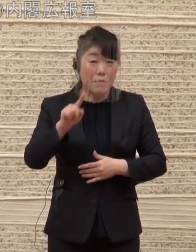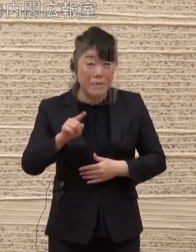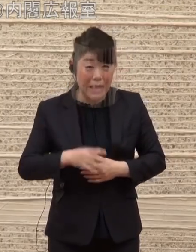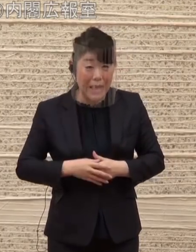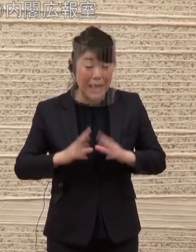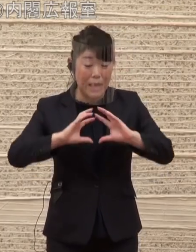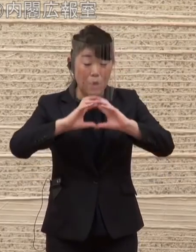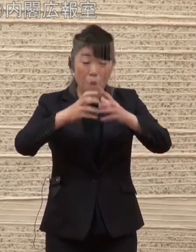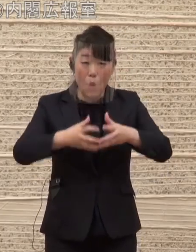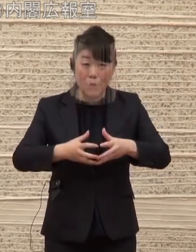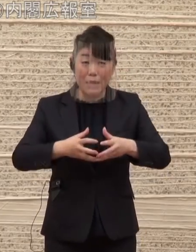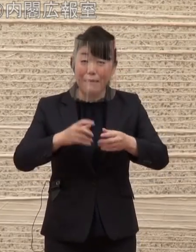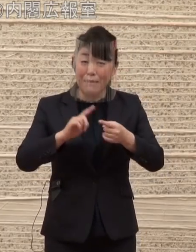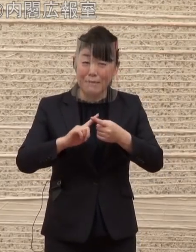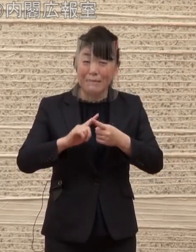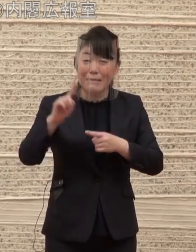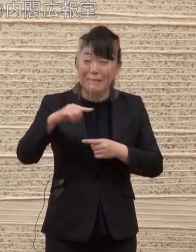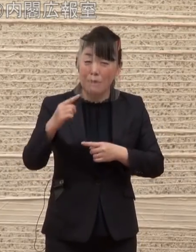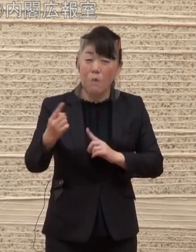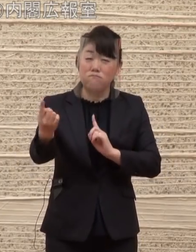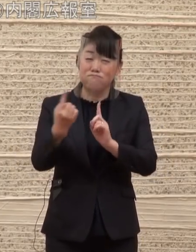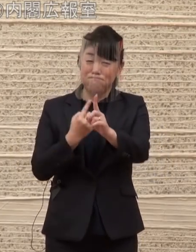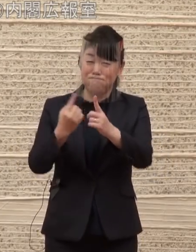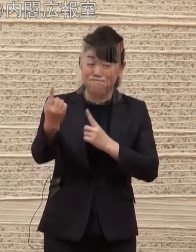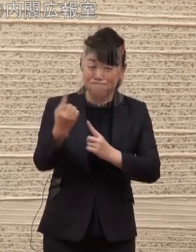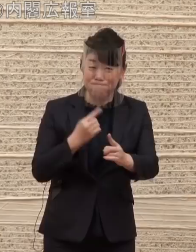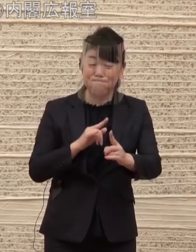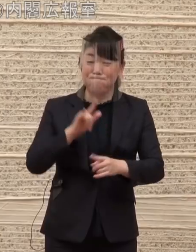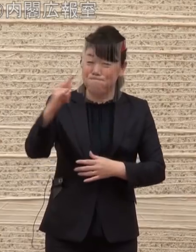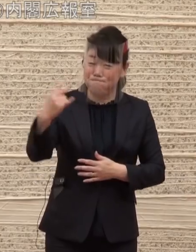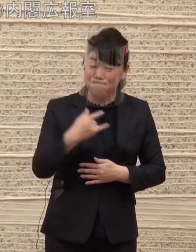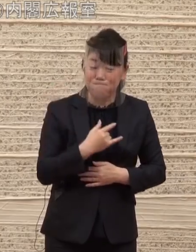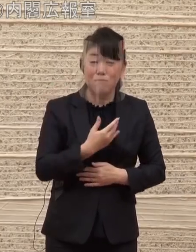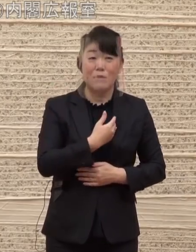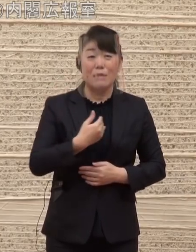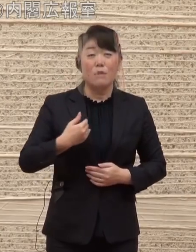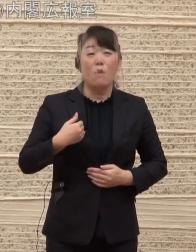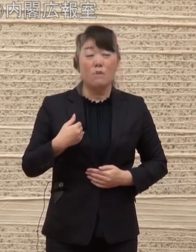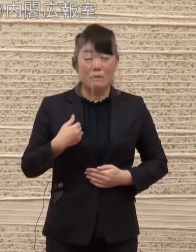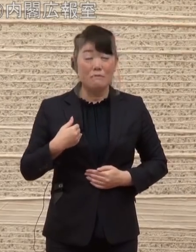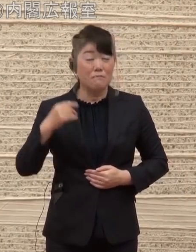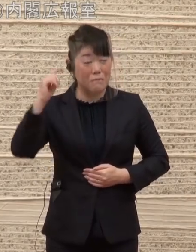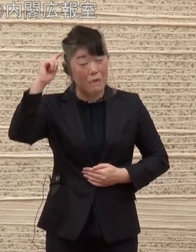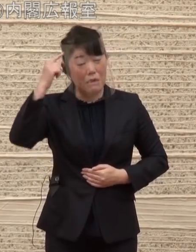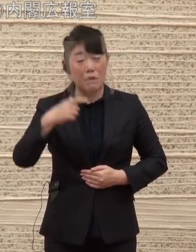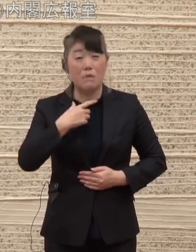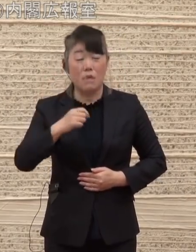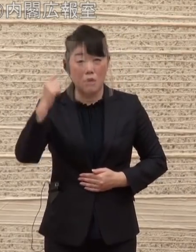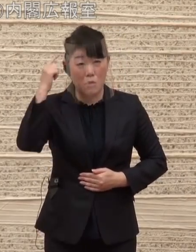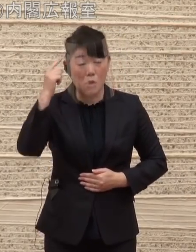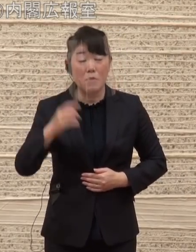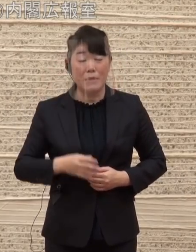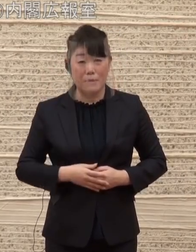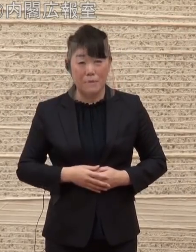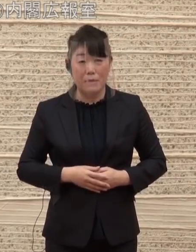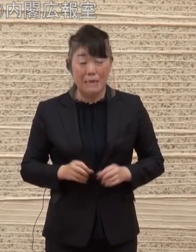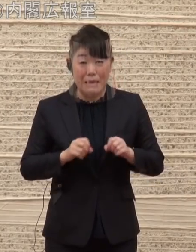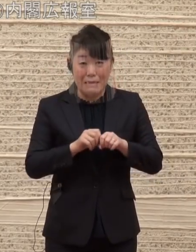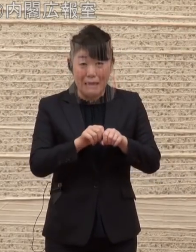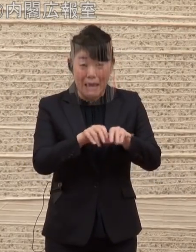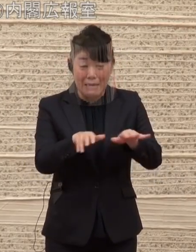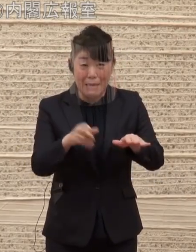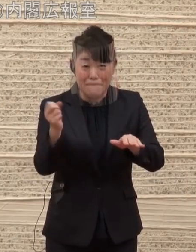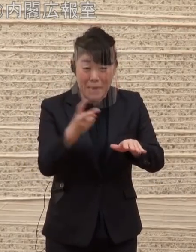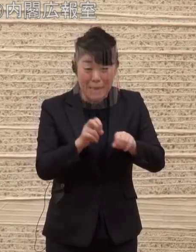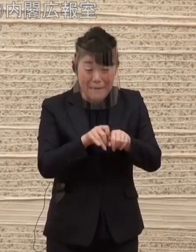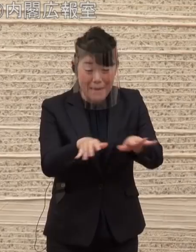向けた検討を行っていくことも重要であろうと考えています幹線再拡大の防止と